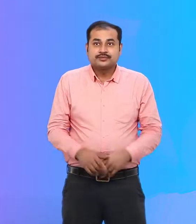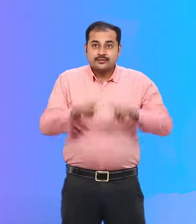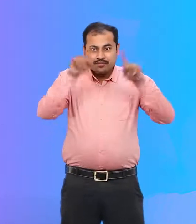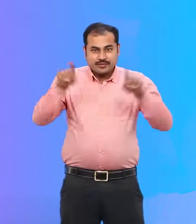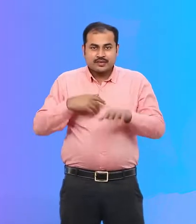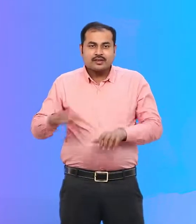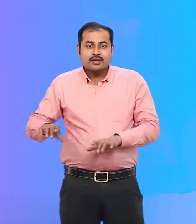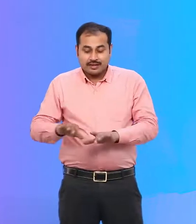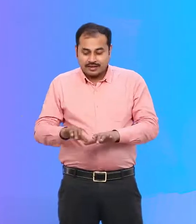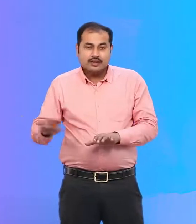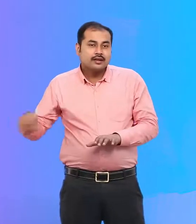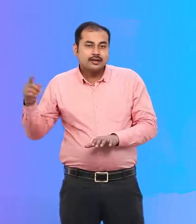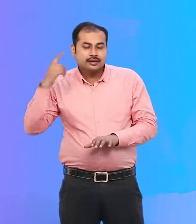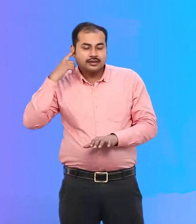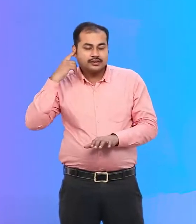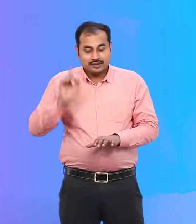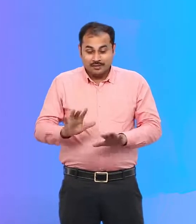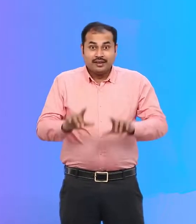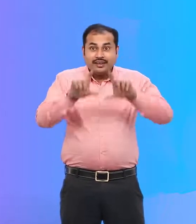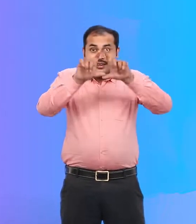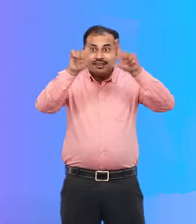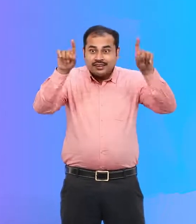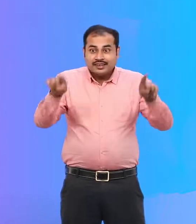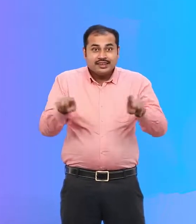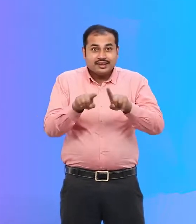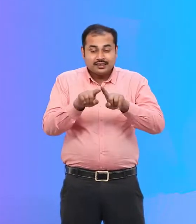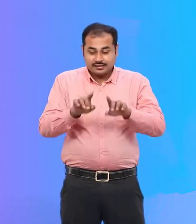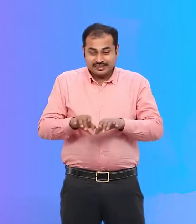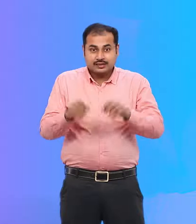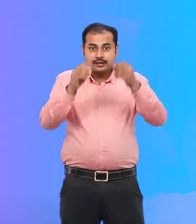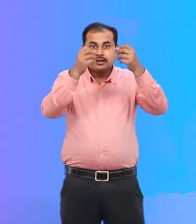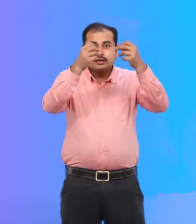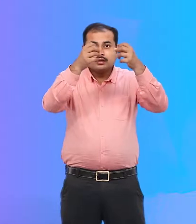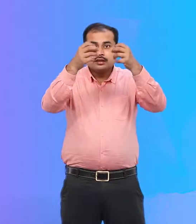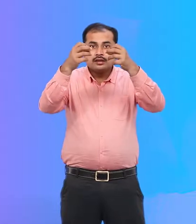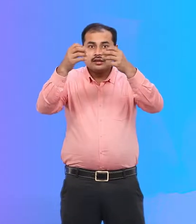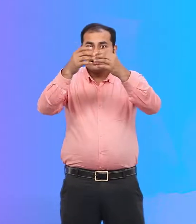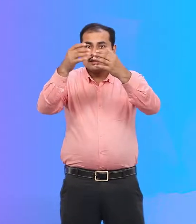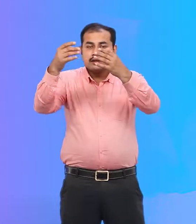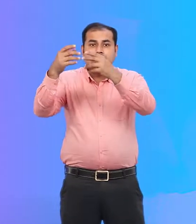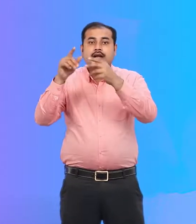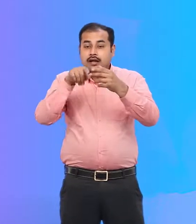यह स्क्रीन रीडर्स इस स्क्रीन पर उपलब्ध जानकारी को पढ़कर सुना देता